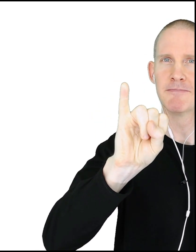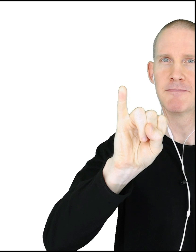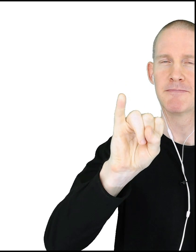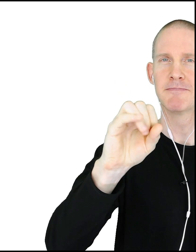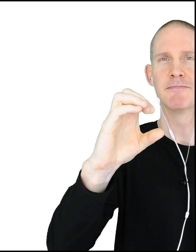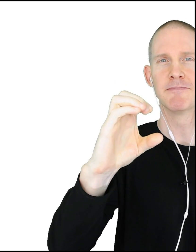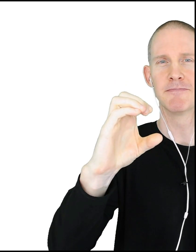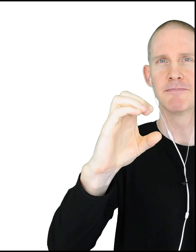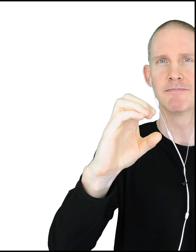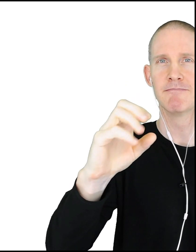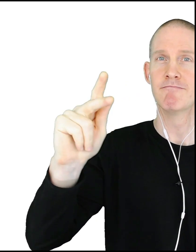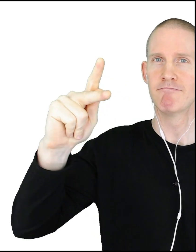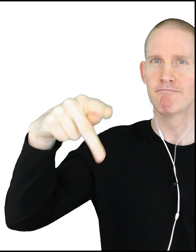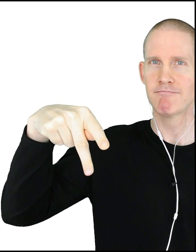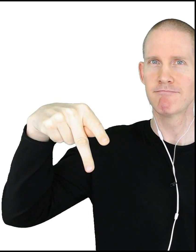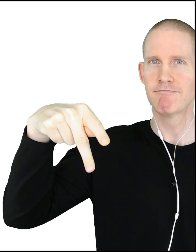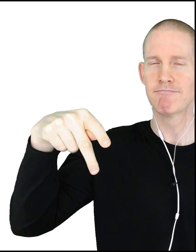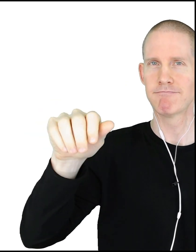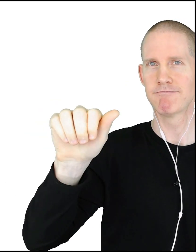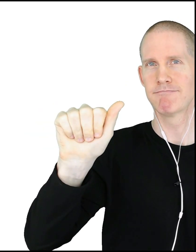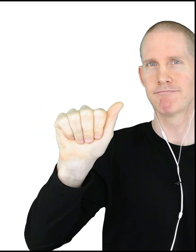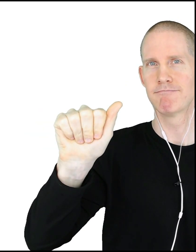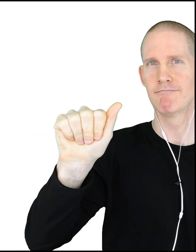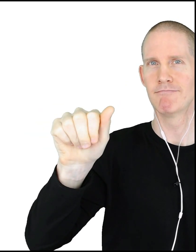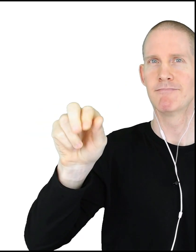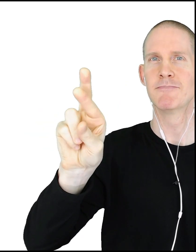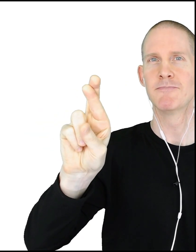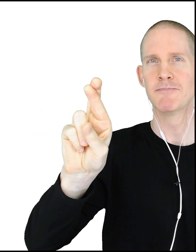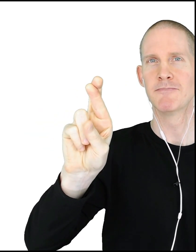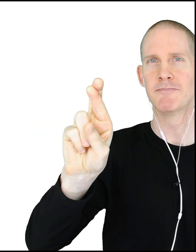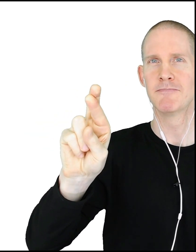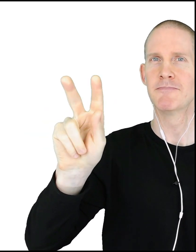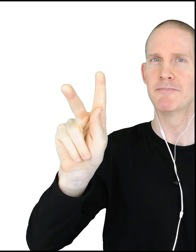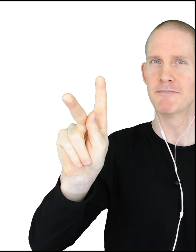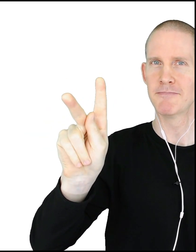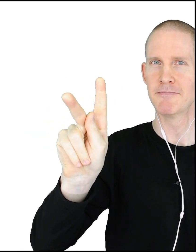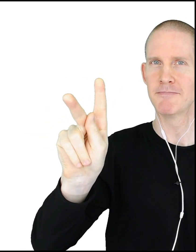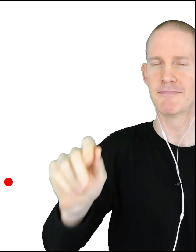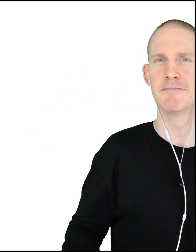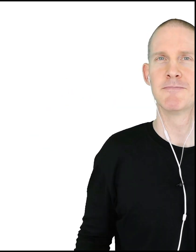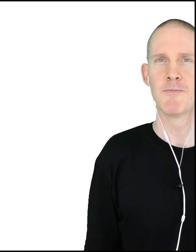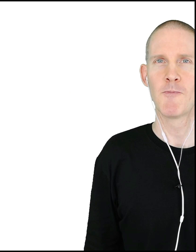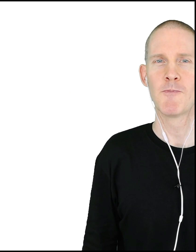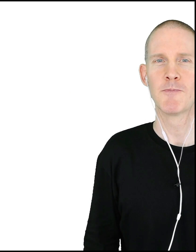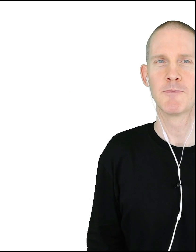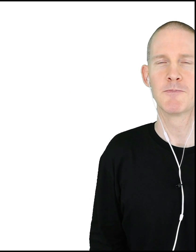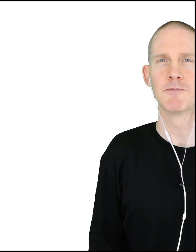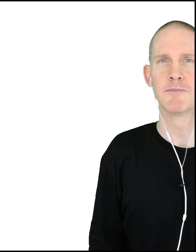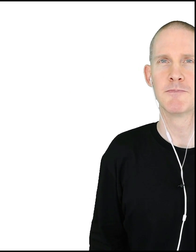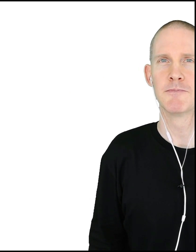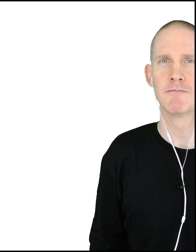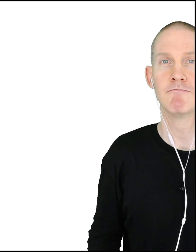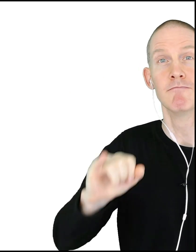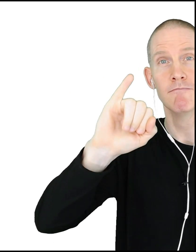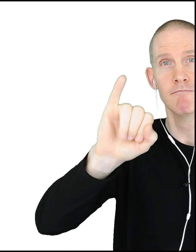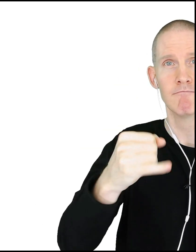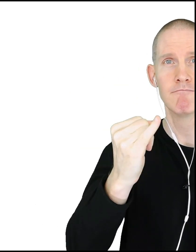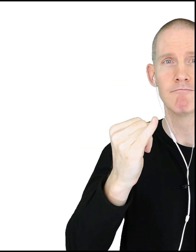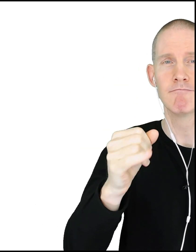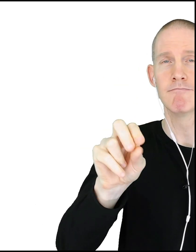samo nevolja, a dala sam ti sve. Znam sve tvoje tajne,